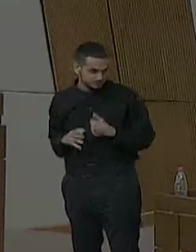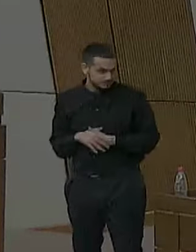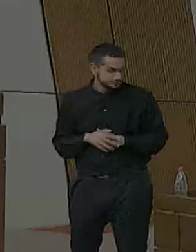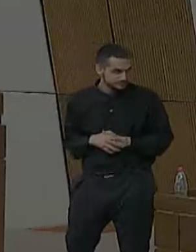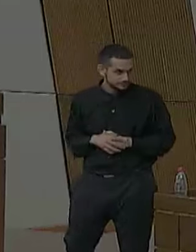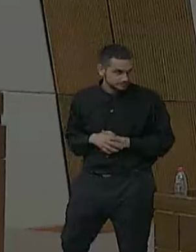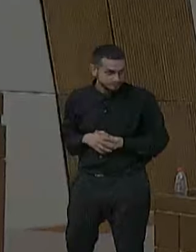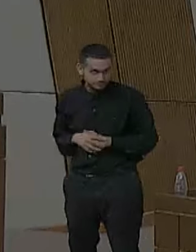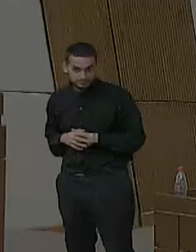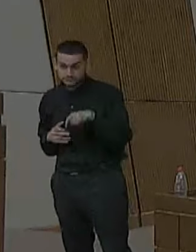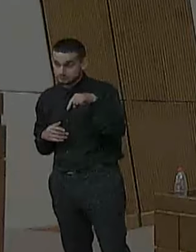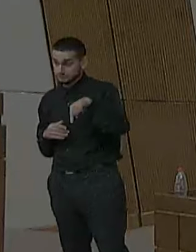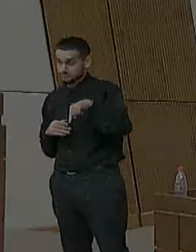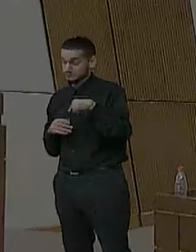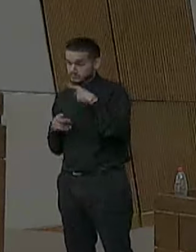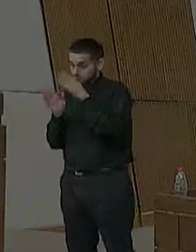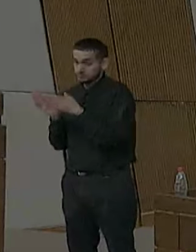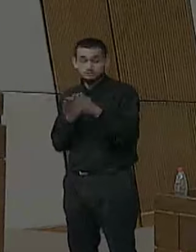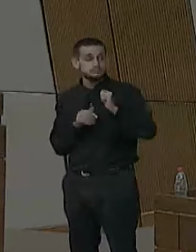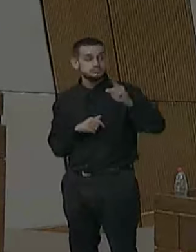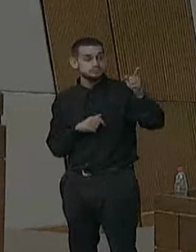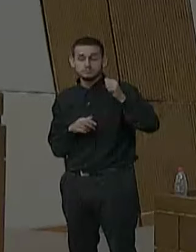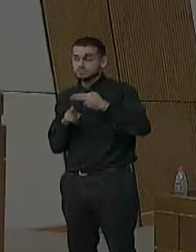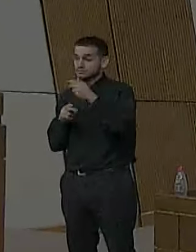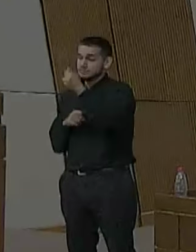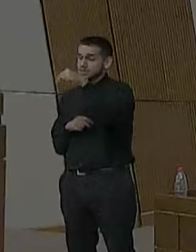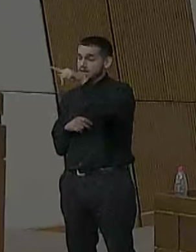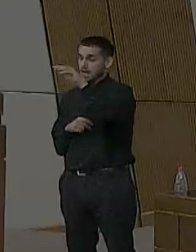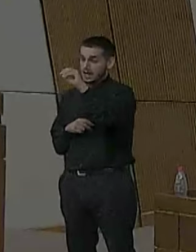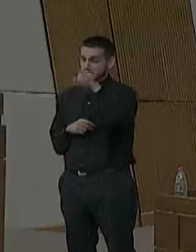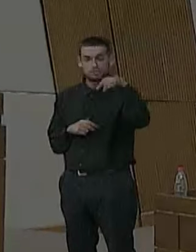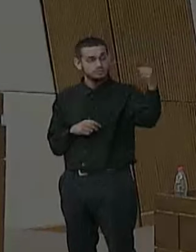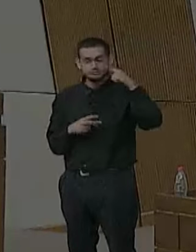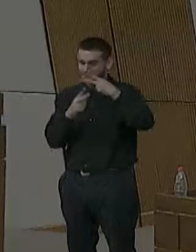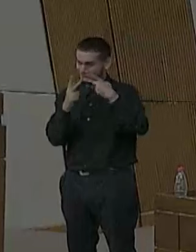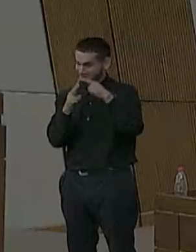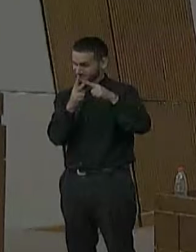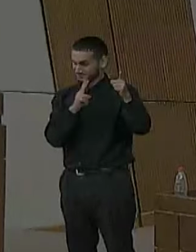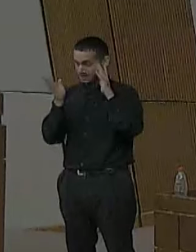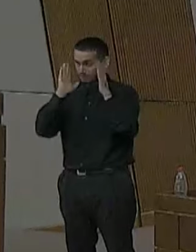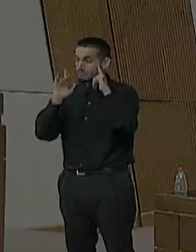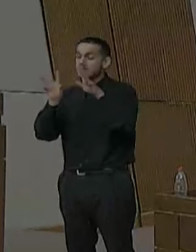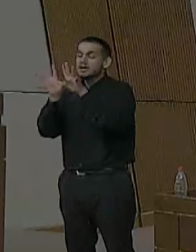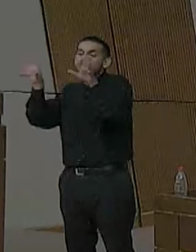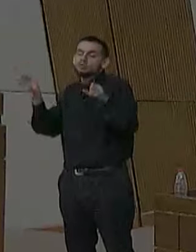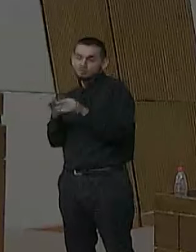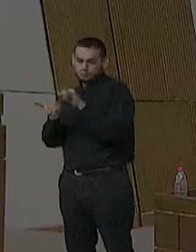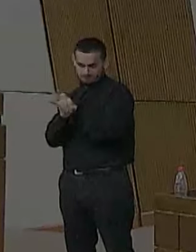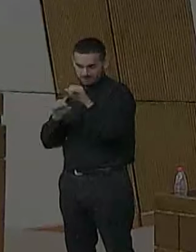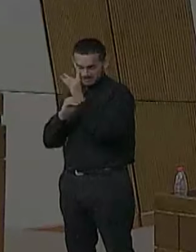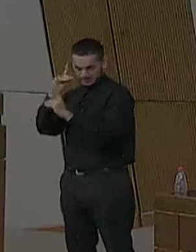paso a Anto y a Horacio un poquito a hacer una pequeña conclusión de todo este